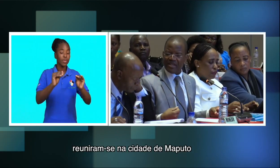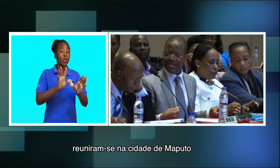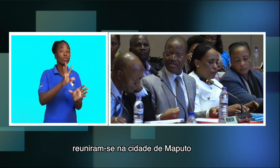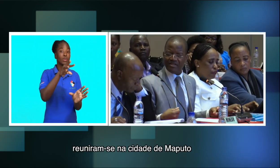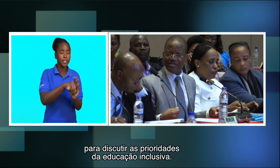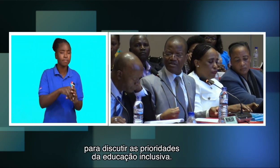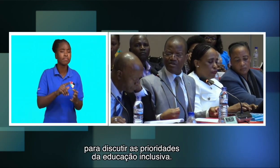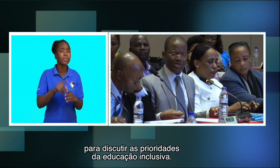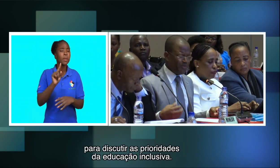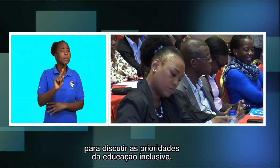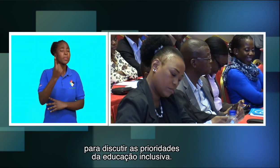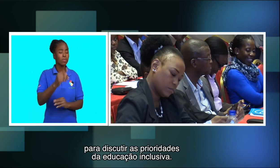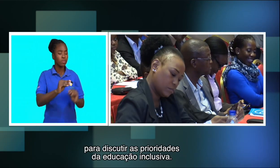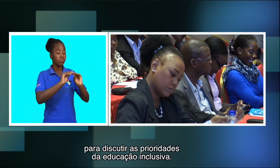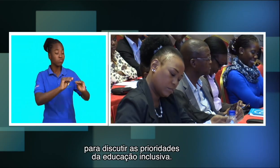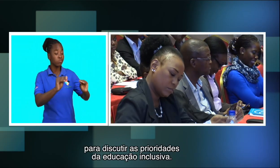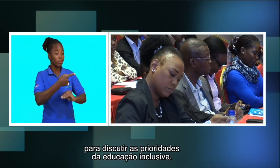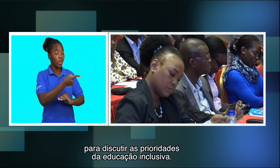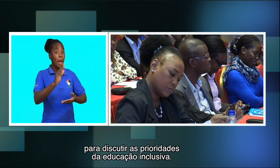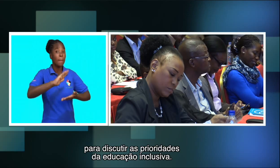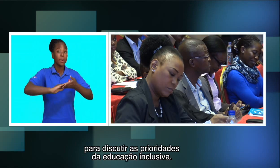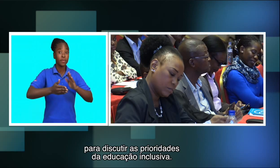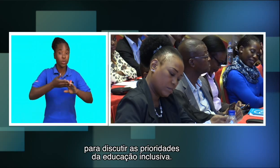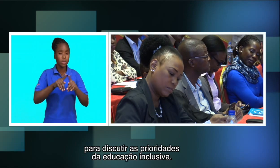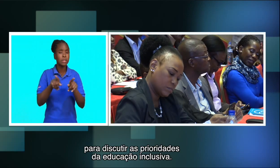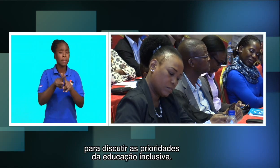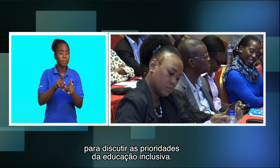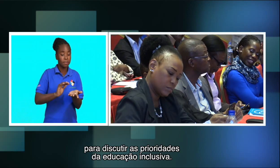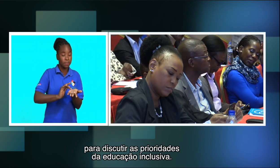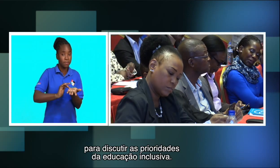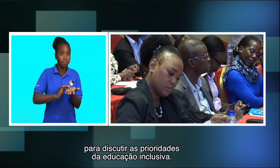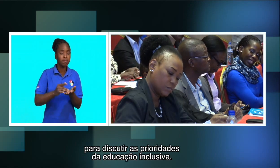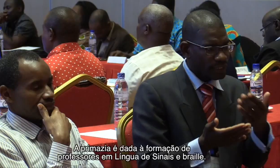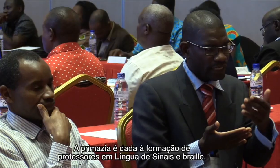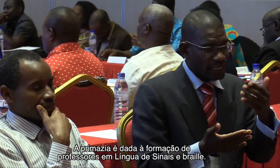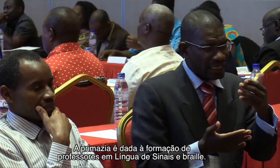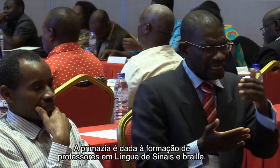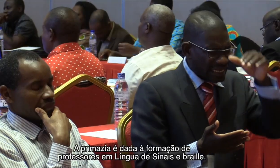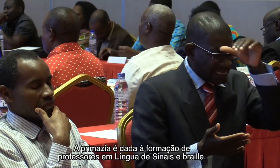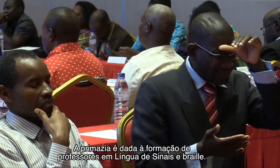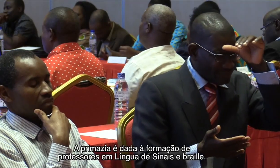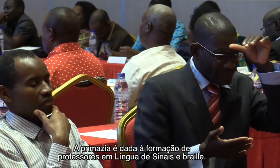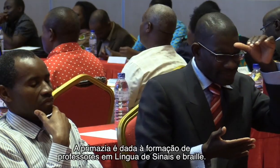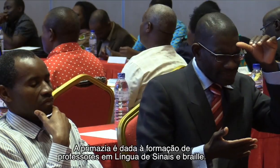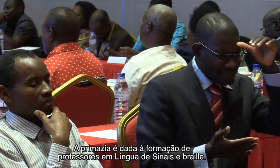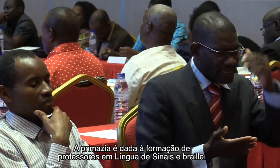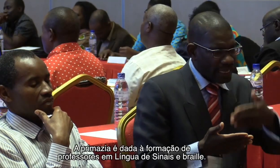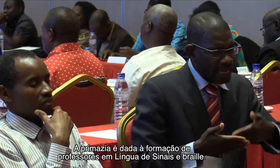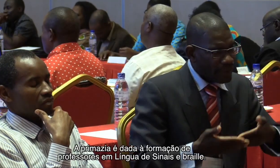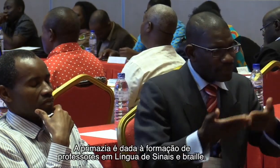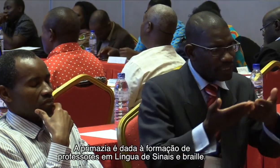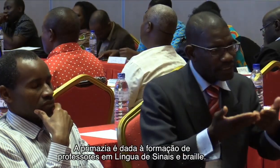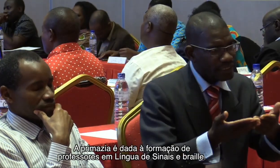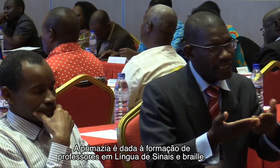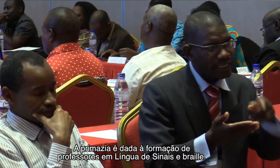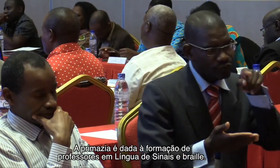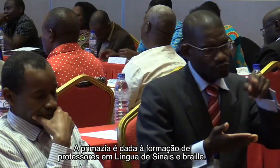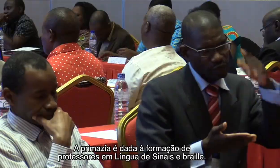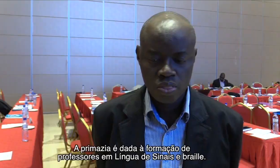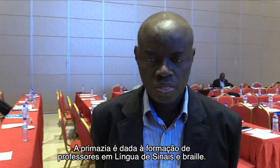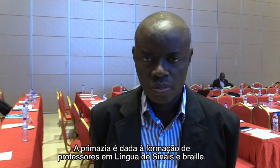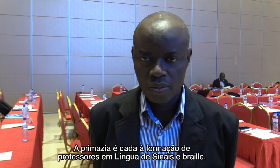na cidade de Maputo para discutir as prioridades de educação inclusiva. A primazia é dada à formação